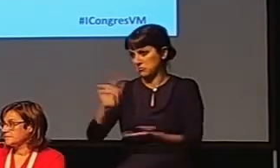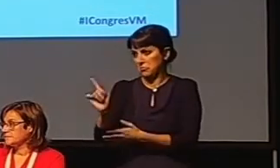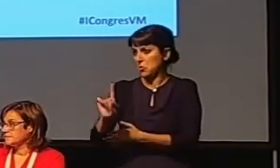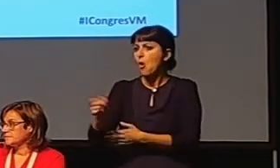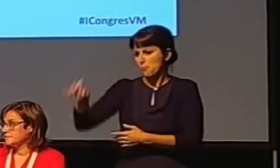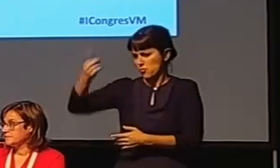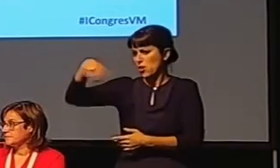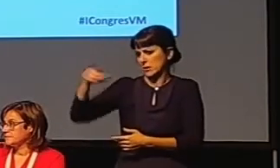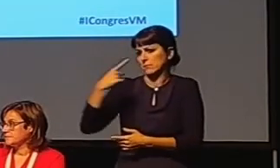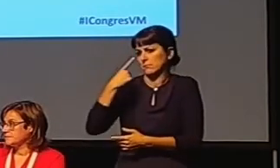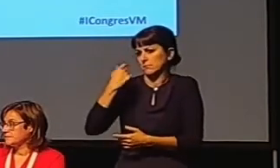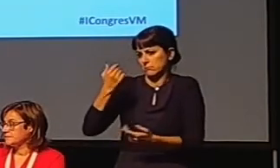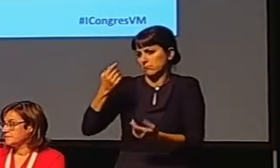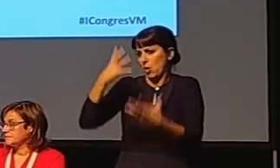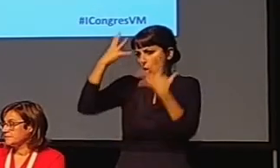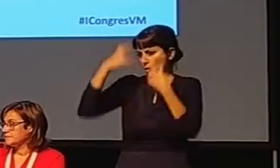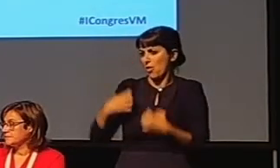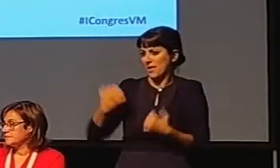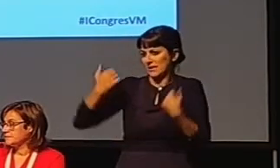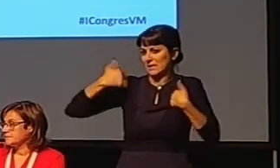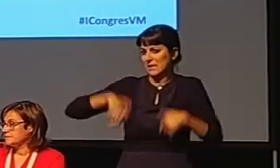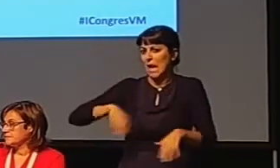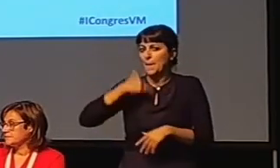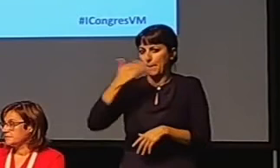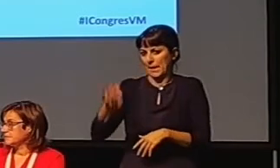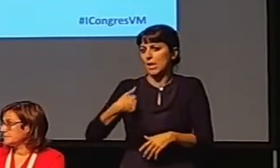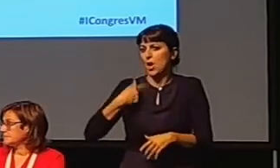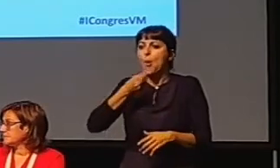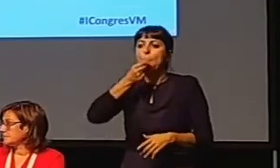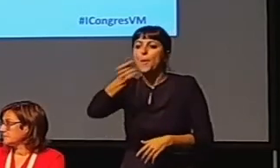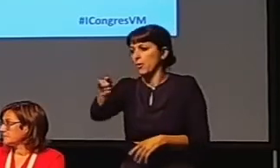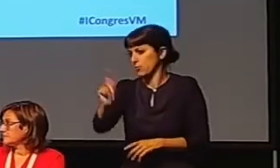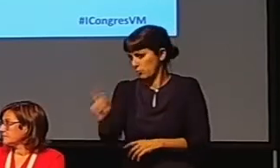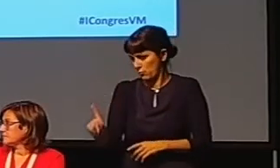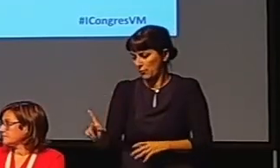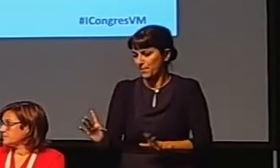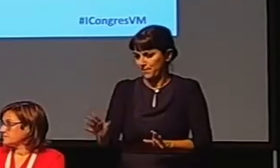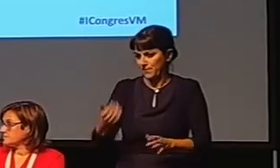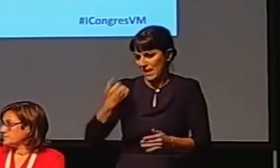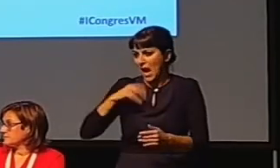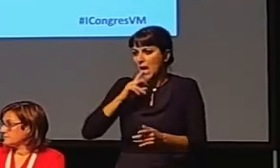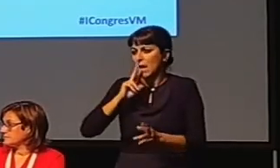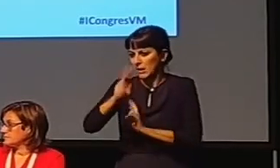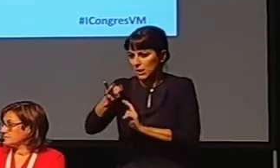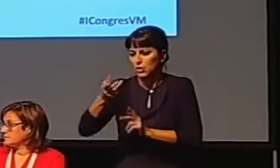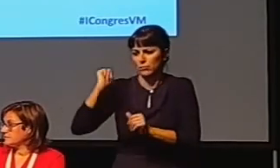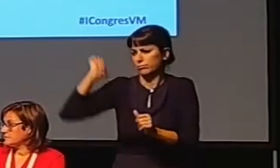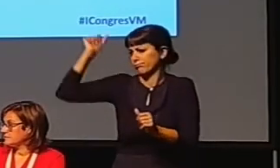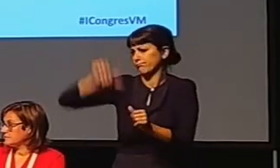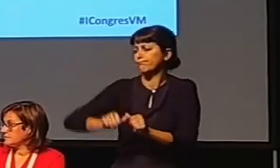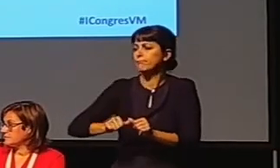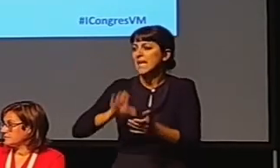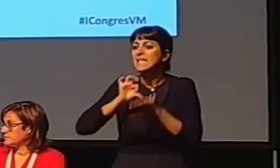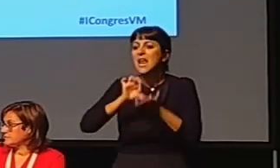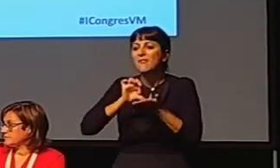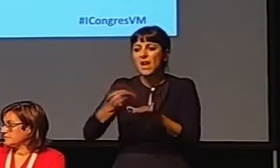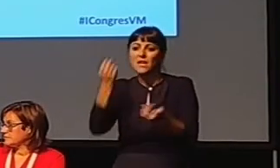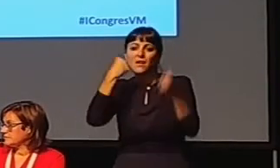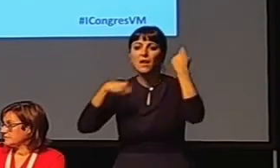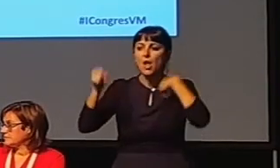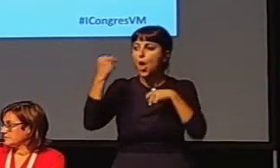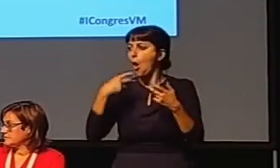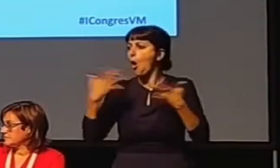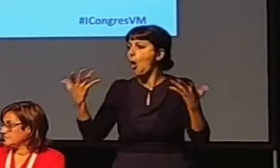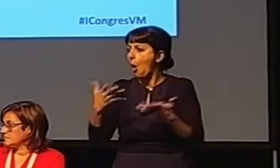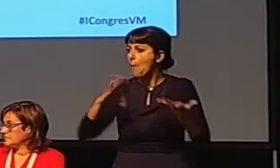m'heu escoltat internament ja ho sabeu, no és tant solament com articulem els serveis, que també, com articulem la